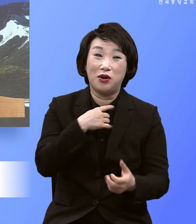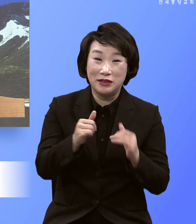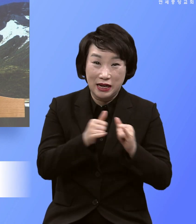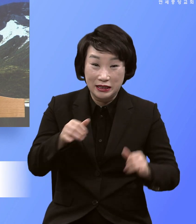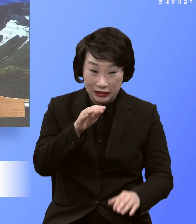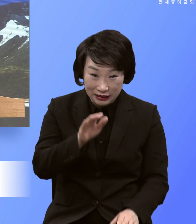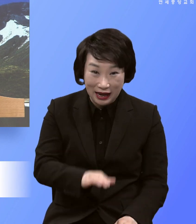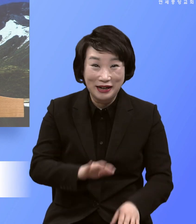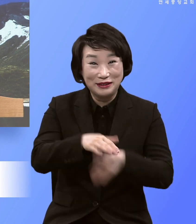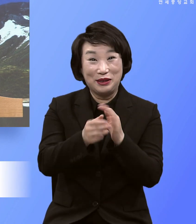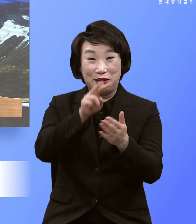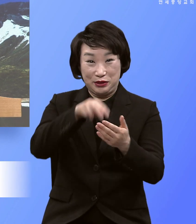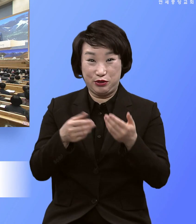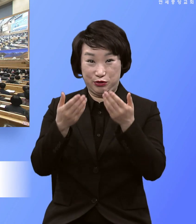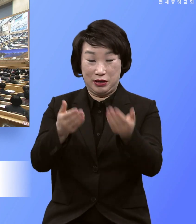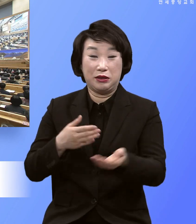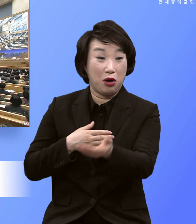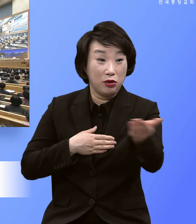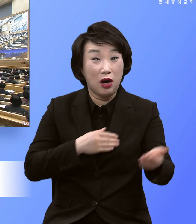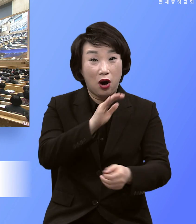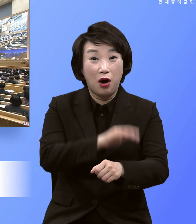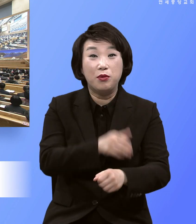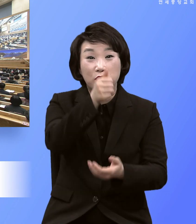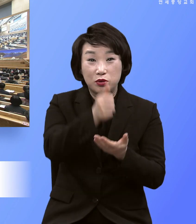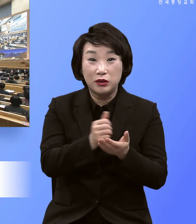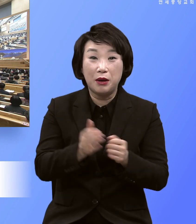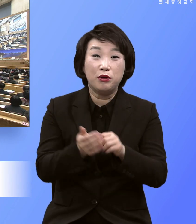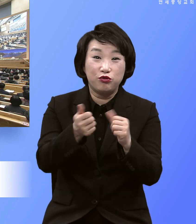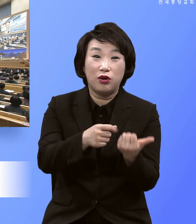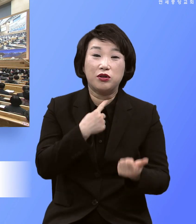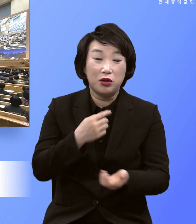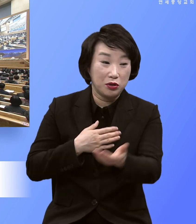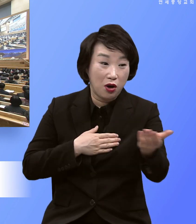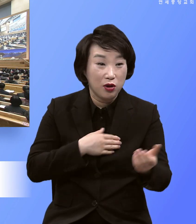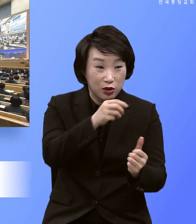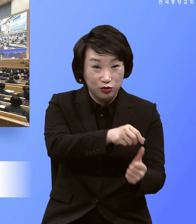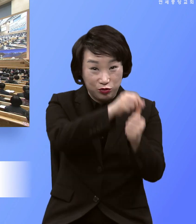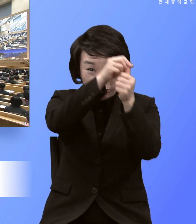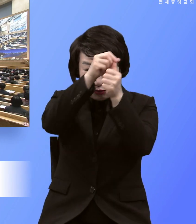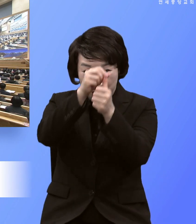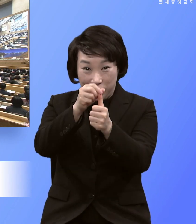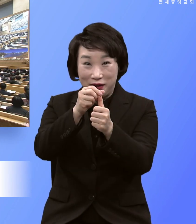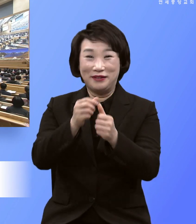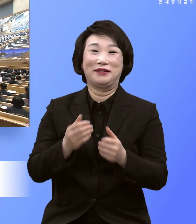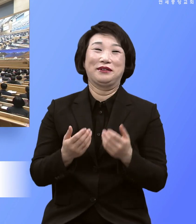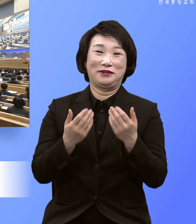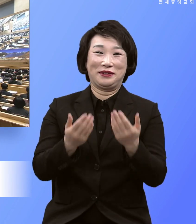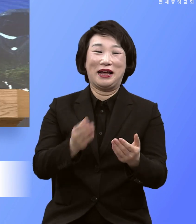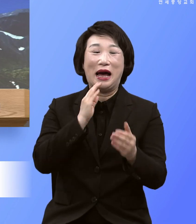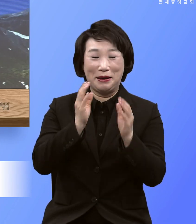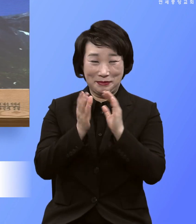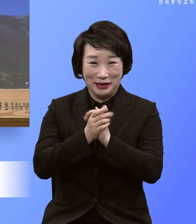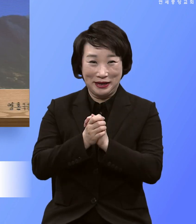자들이다. 읽어봐 한번. 너희의 허물과 죄로 죽었던 너희를 살리셨도다. 아멘.